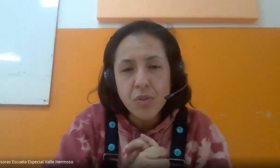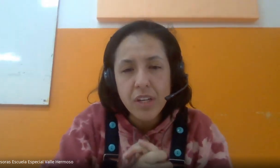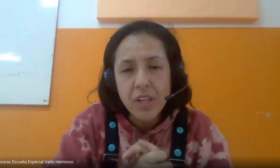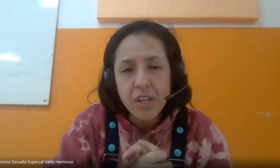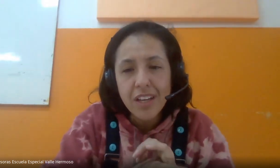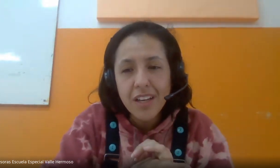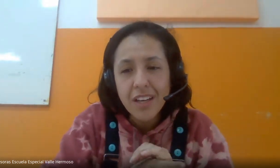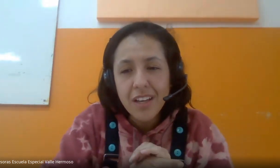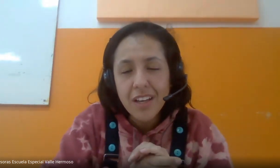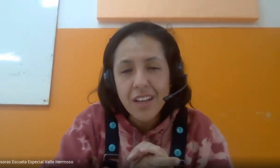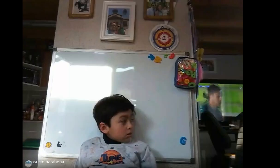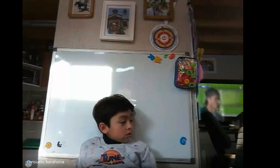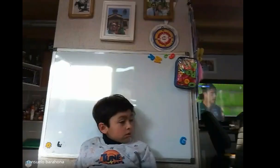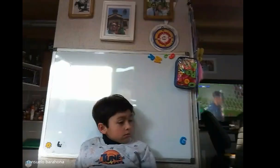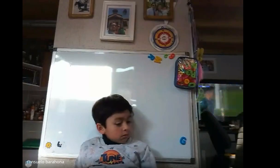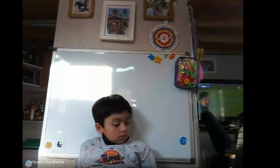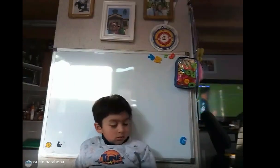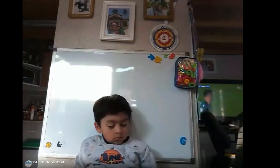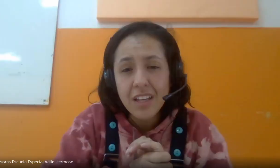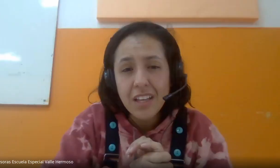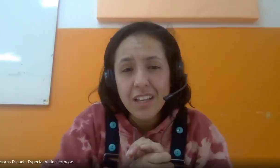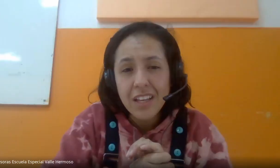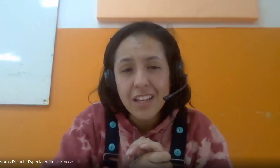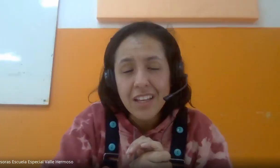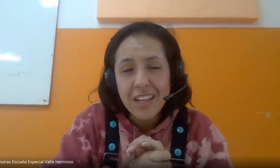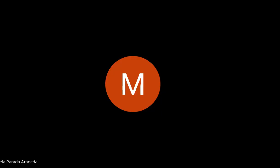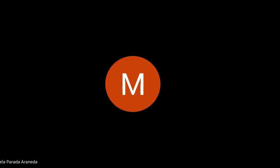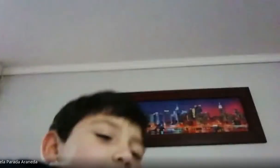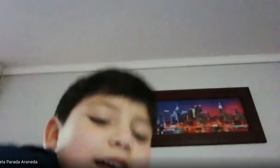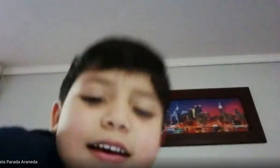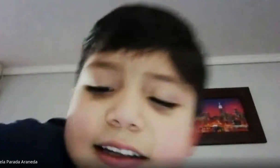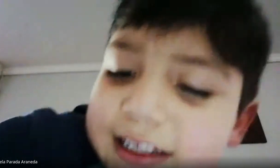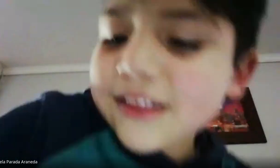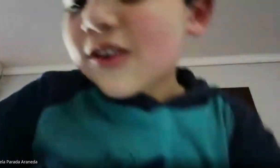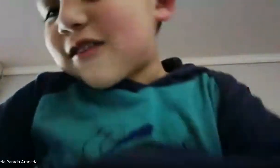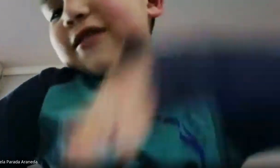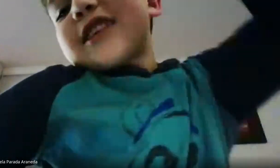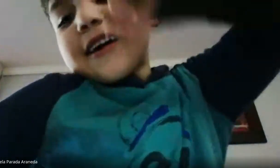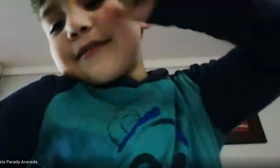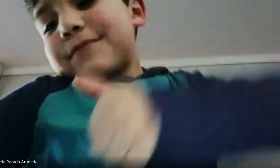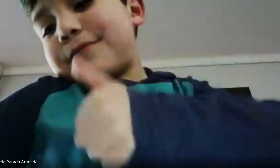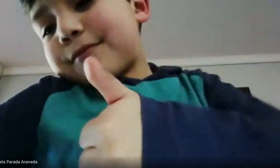persona? ¿Sí? Le hablo esas dos cosas.